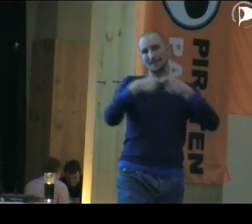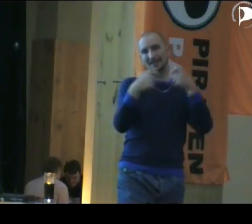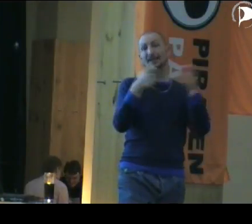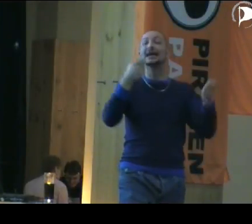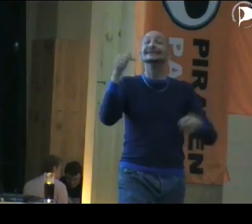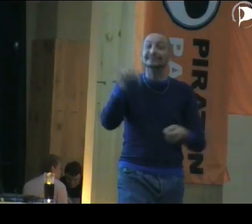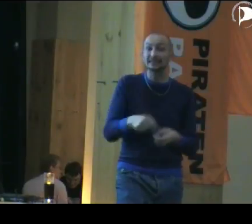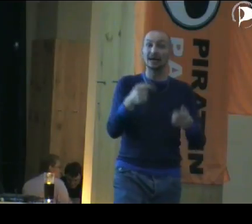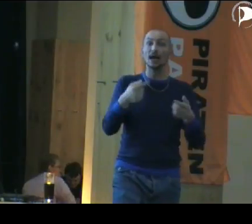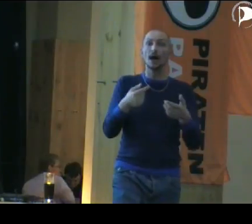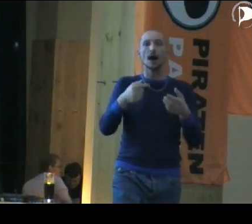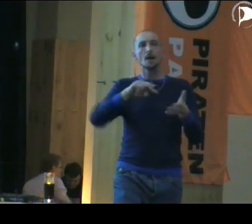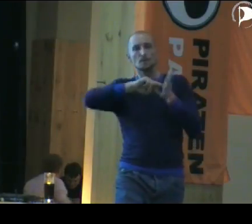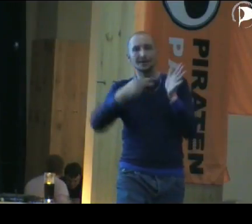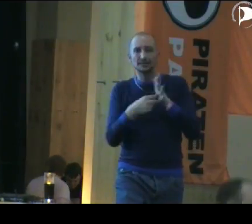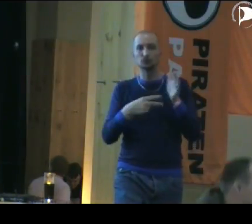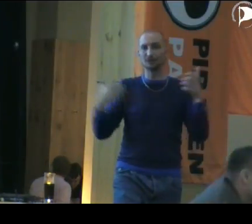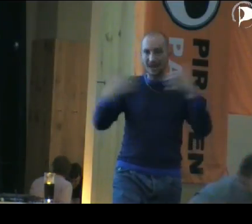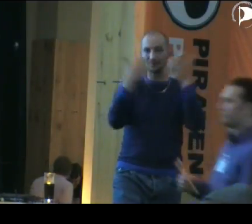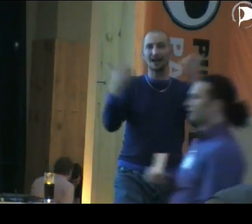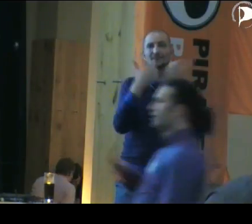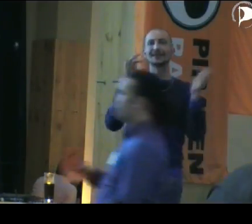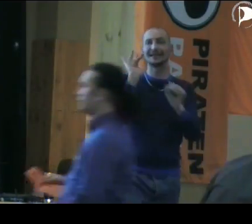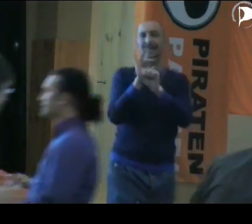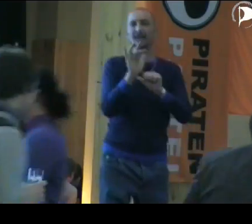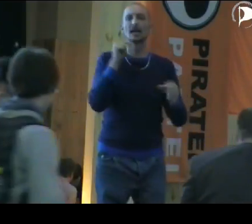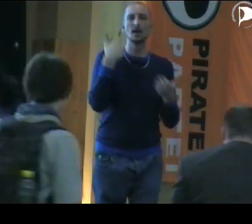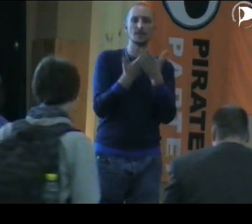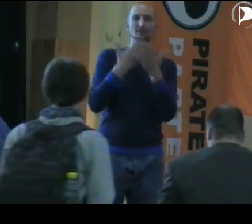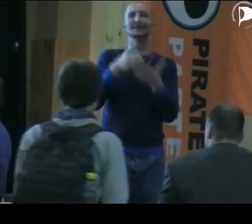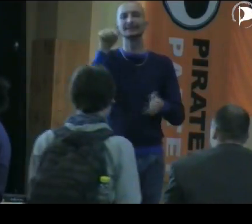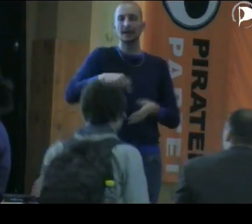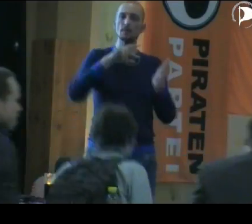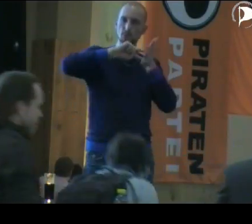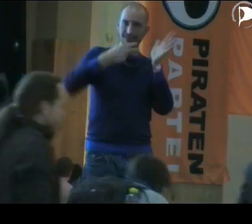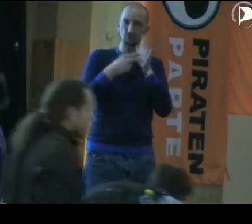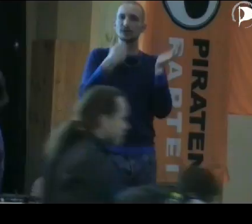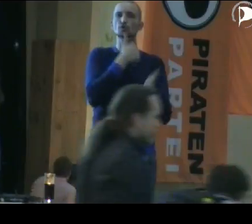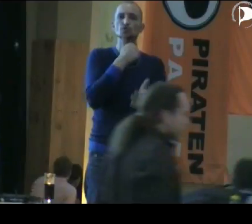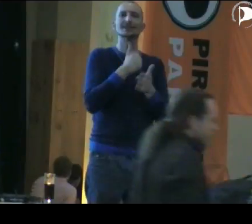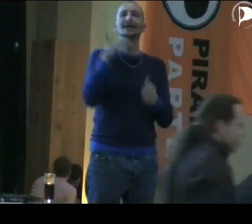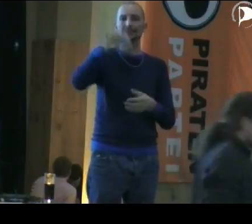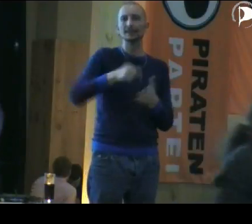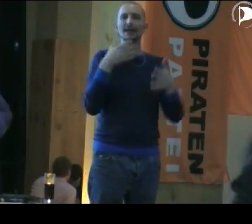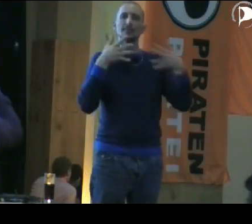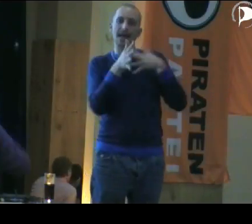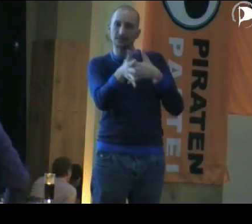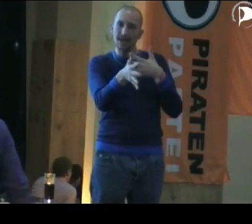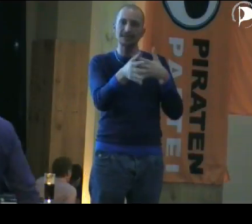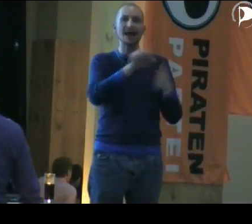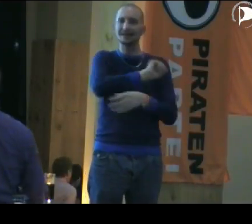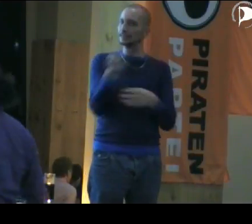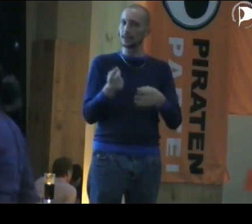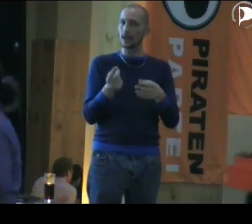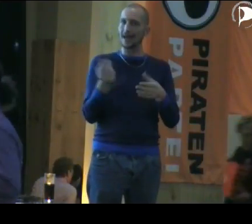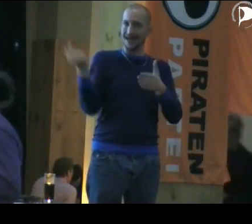mitglied diverser sattelzug wegen der politischen jahr wird es ist jeden tag brennt da nicht eine therme bei